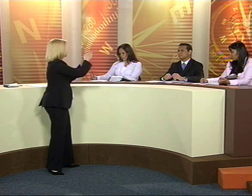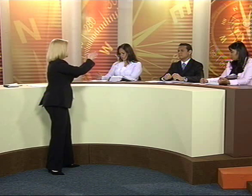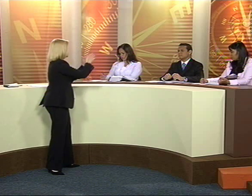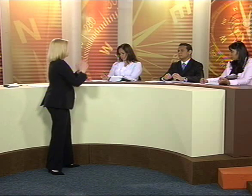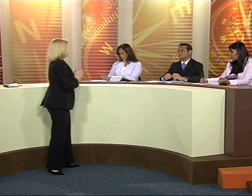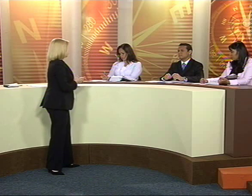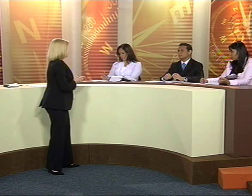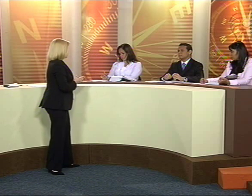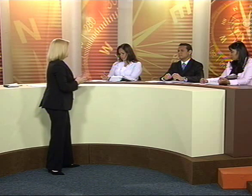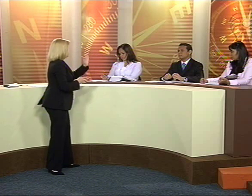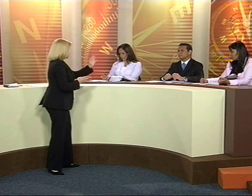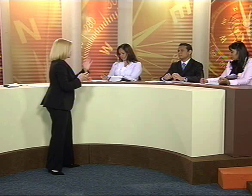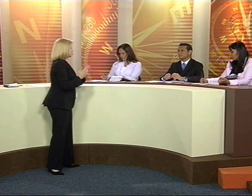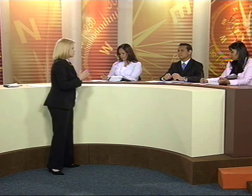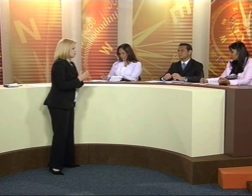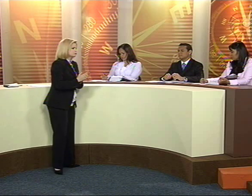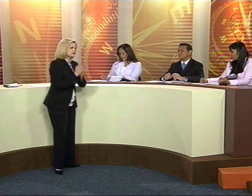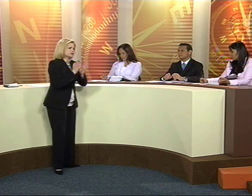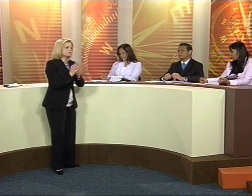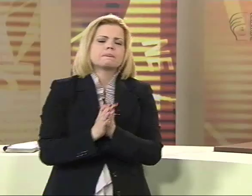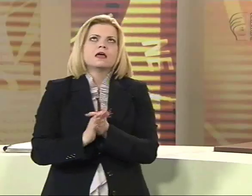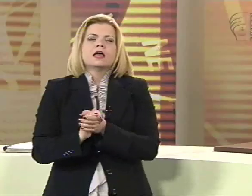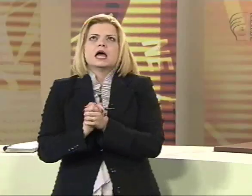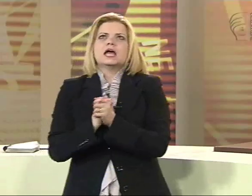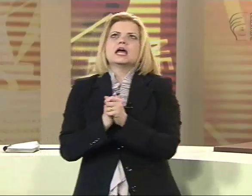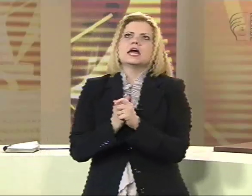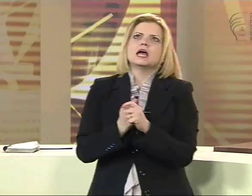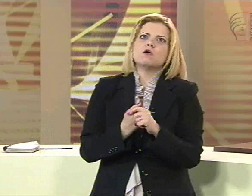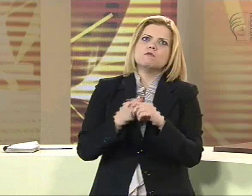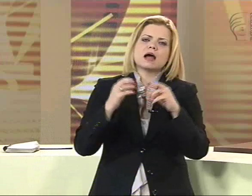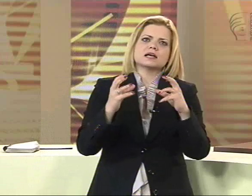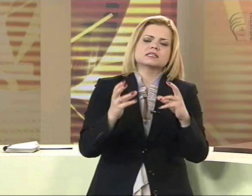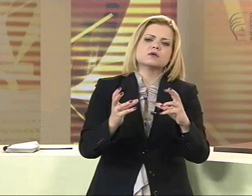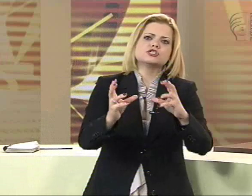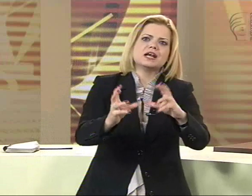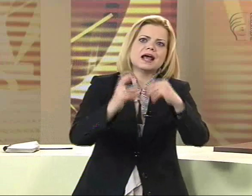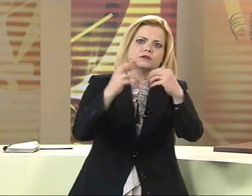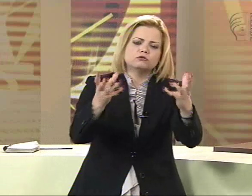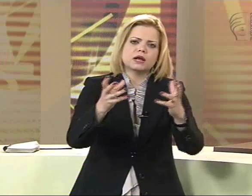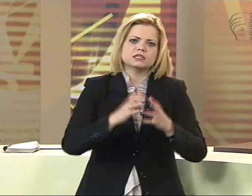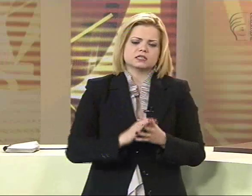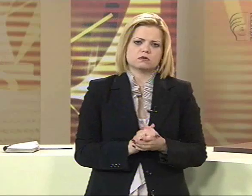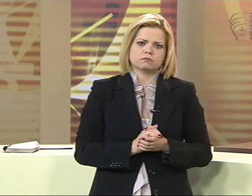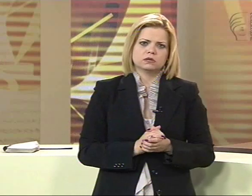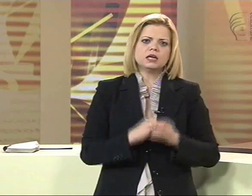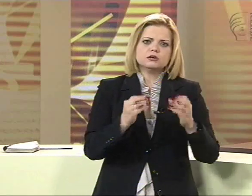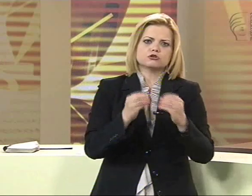você vai chamar de ação de Estado. Vamos para alguns exemplos? Por exemplo, uma ação de naturalização. Isso